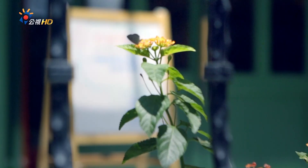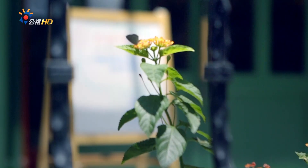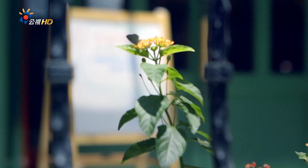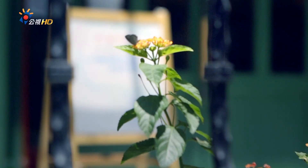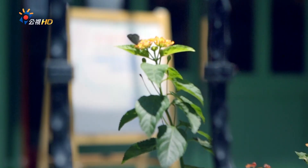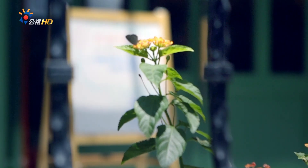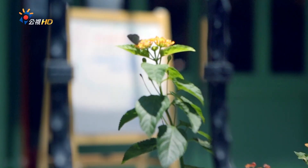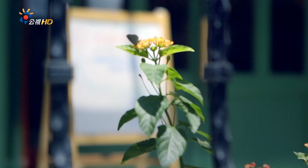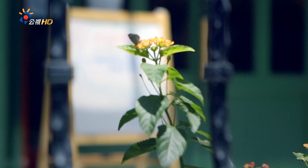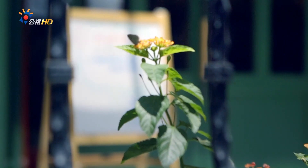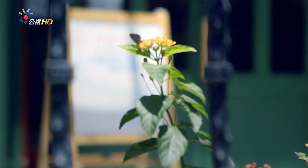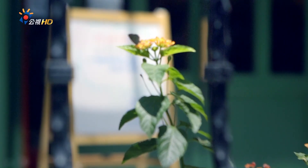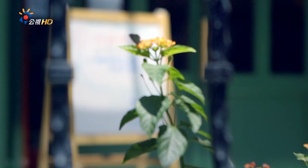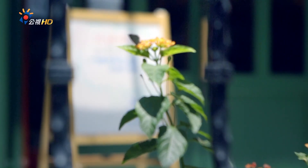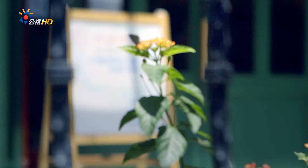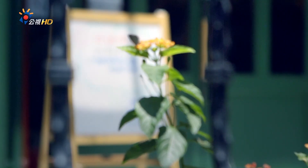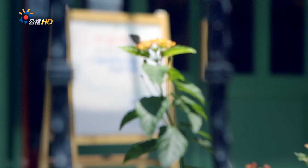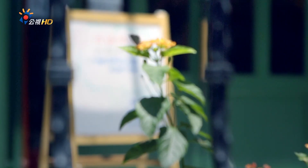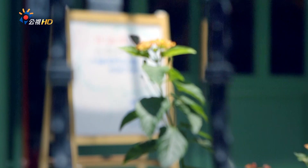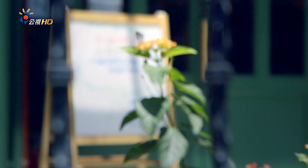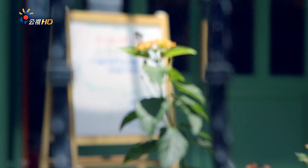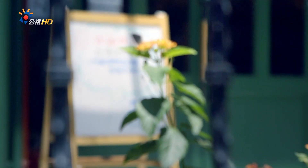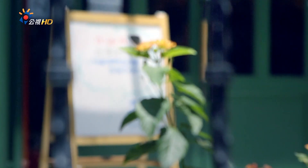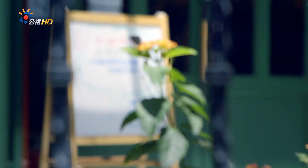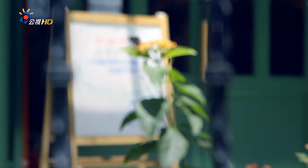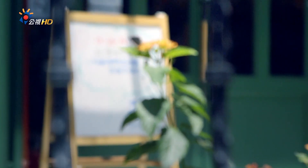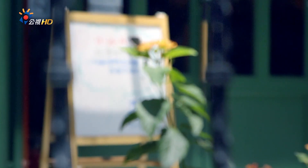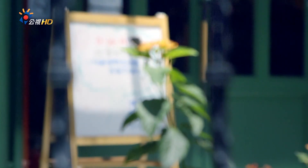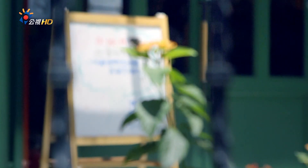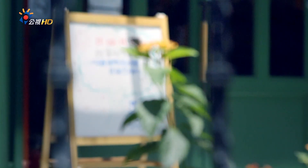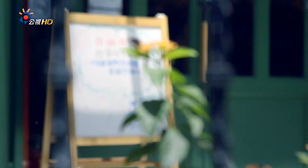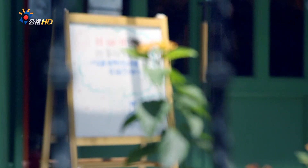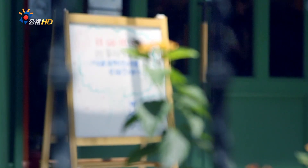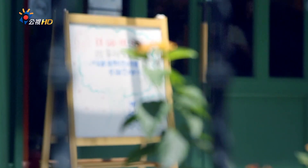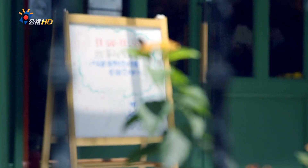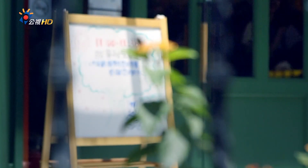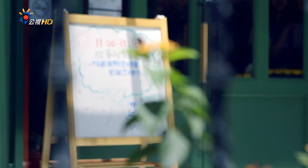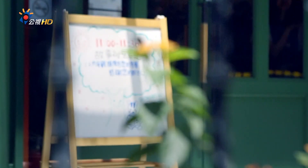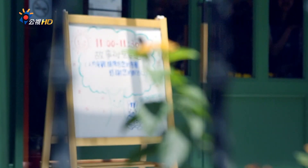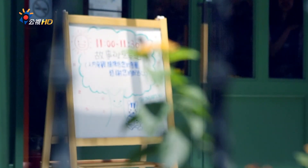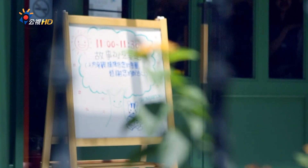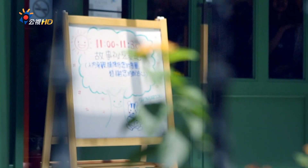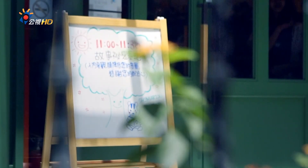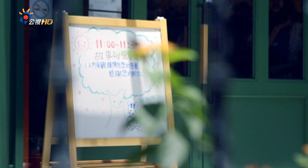山のお寺の鐘が鳴る